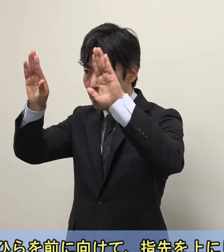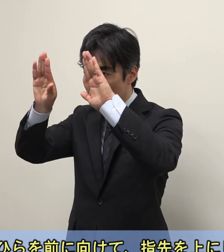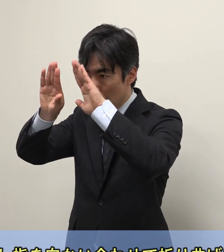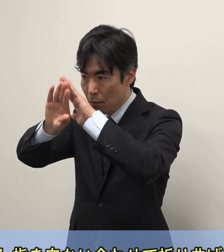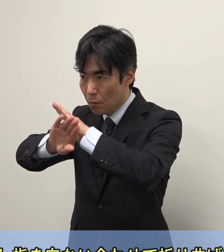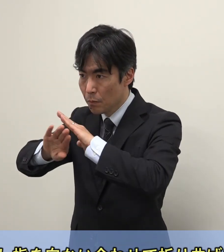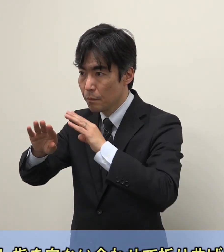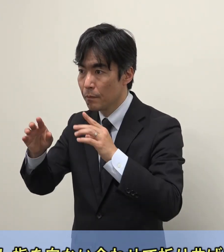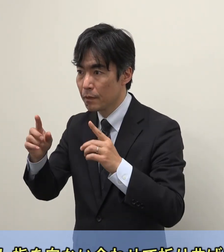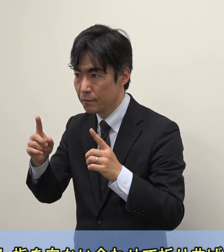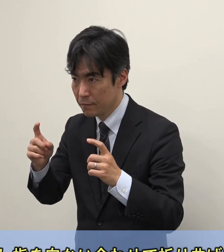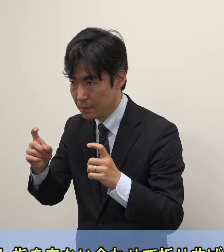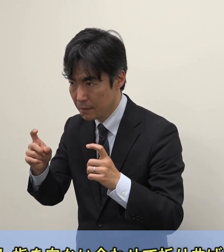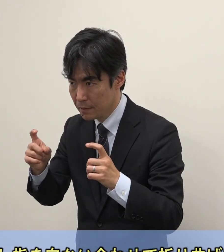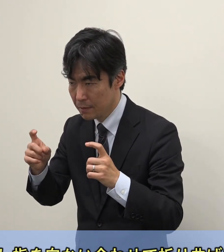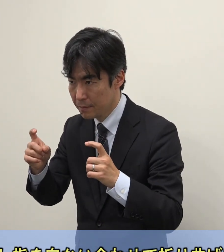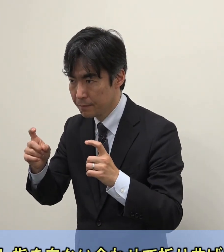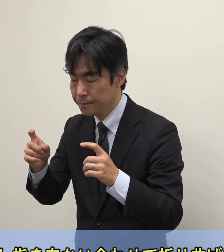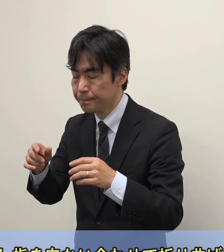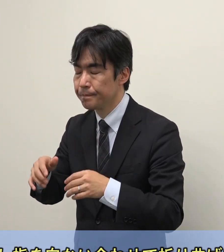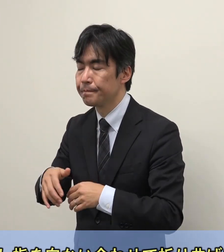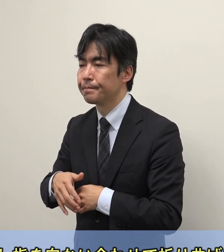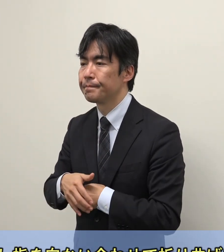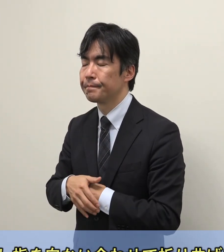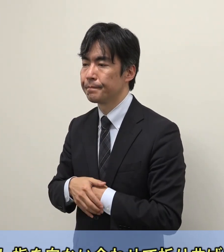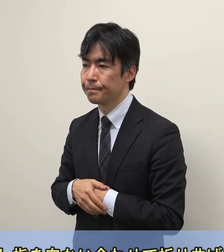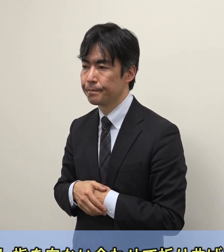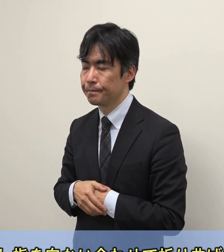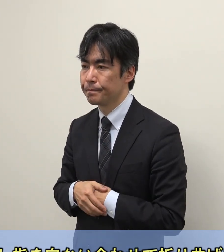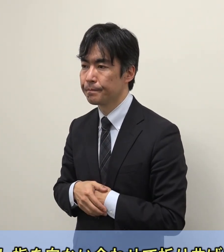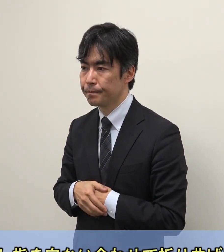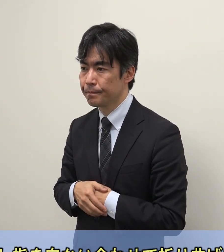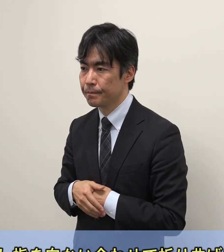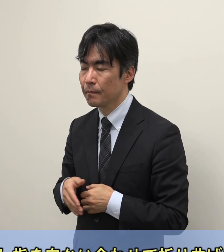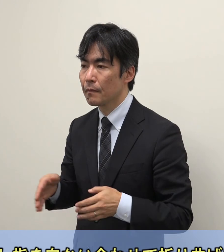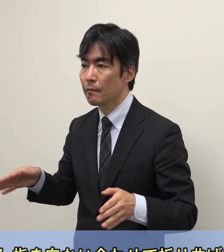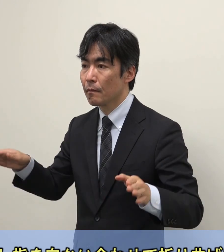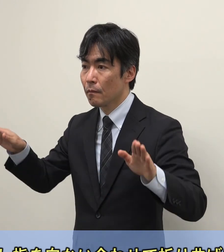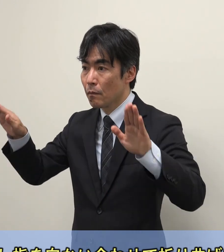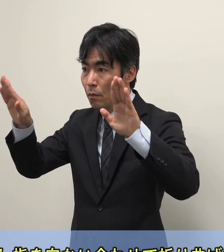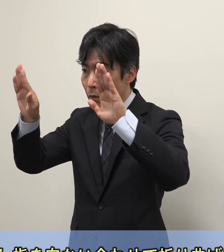両手の人差し指を向かい合わせて折り曲げます。